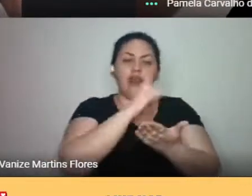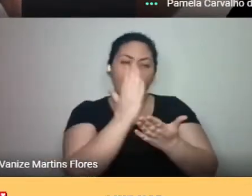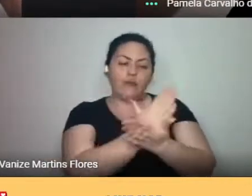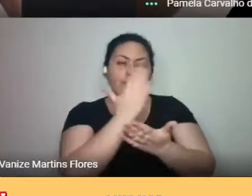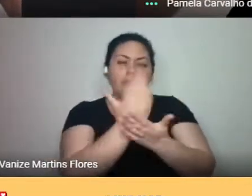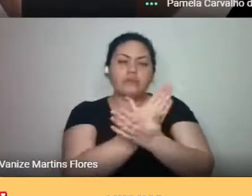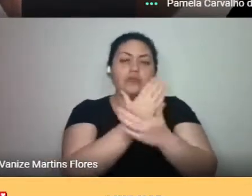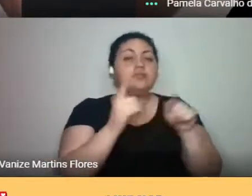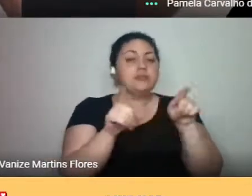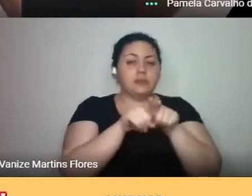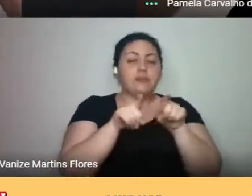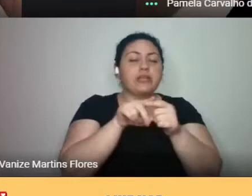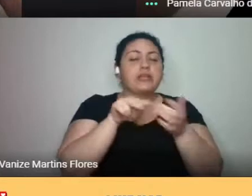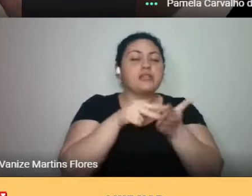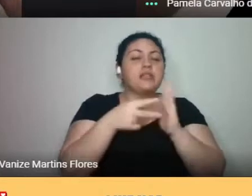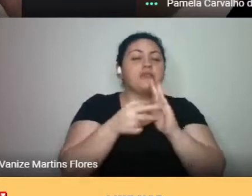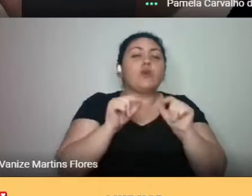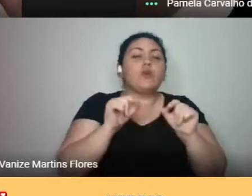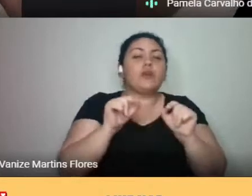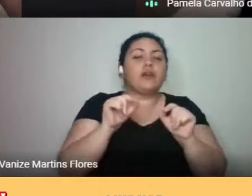da tecnologia.